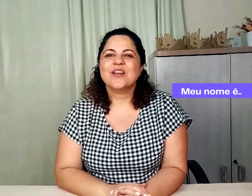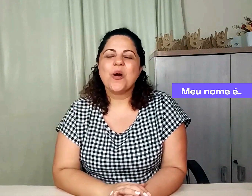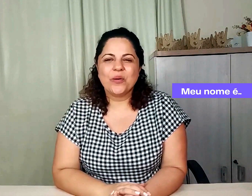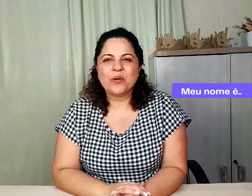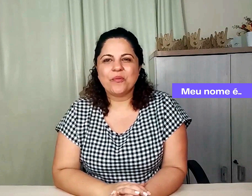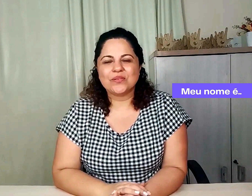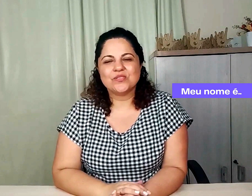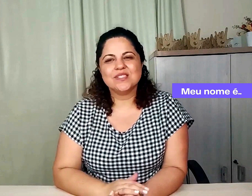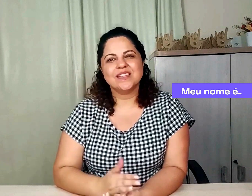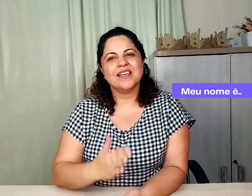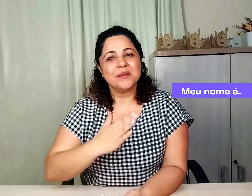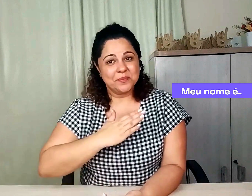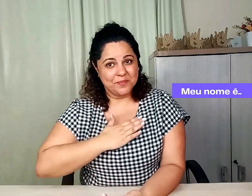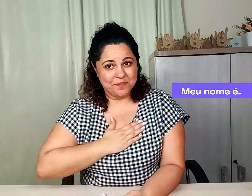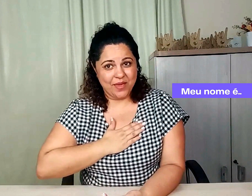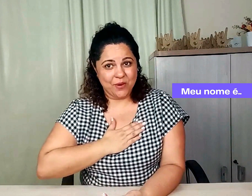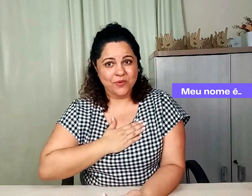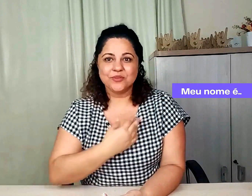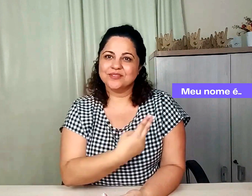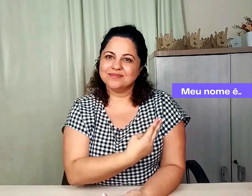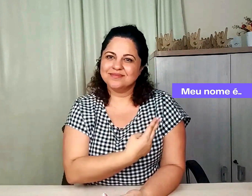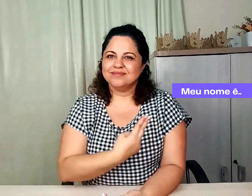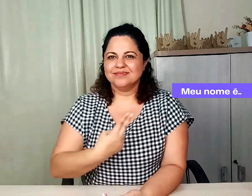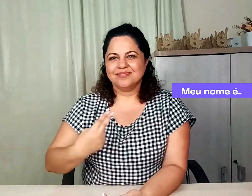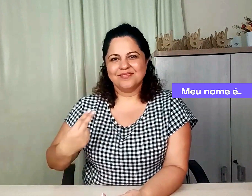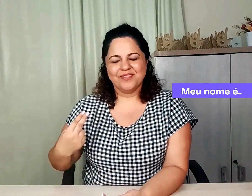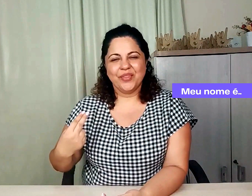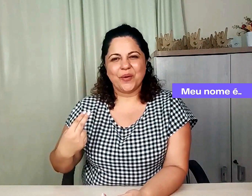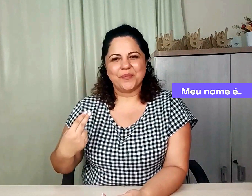Ou eu posso dizer meu nome.